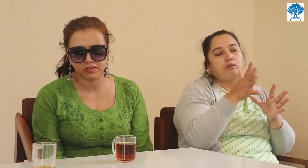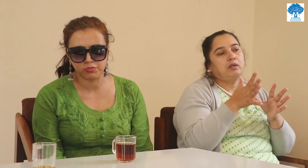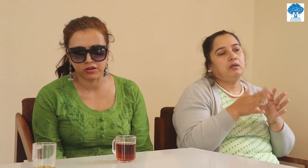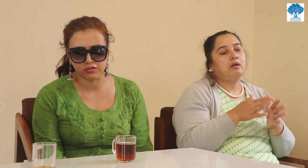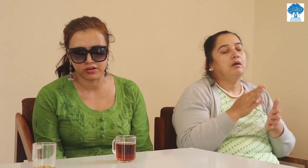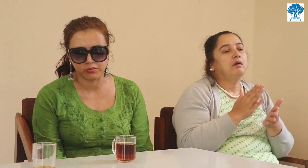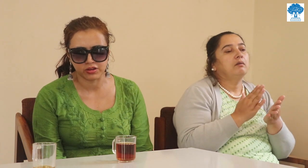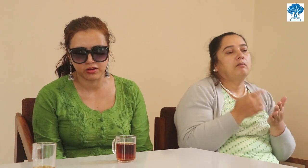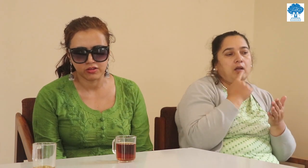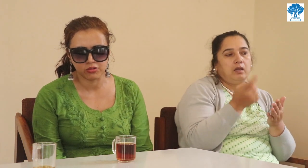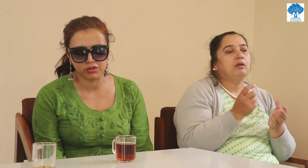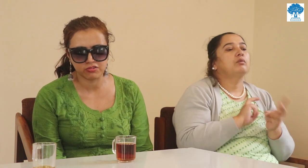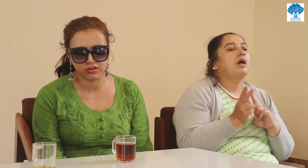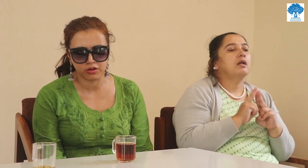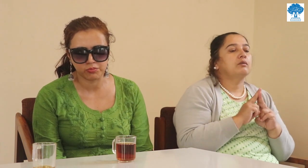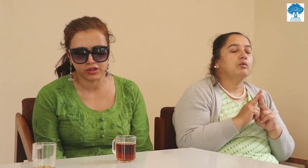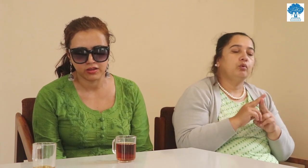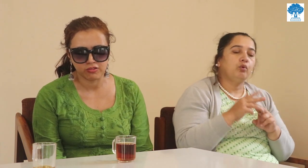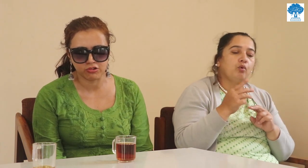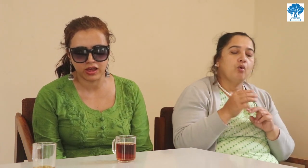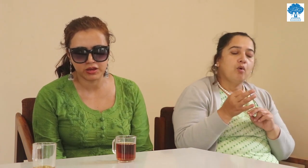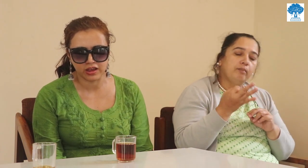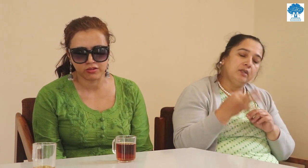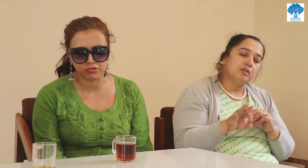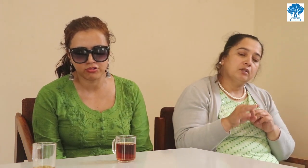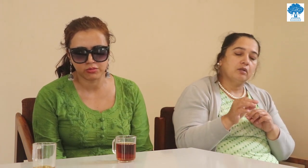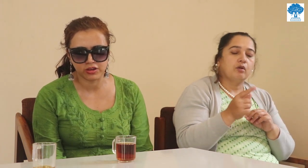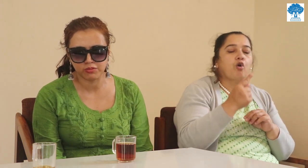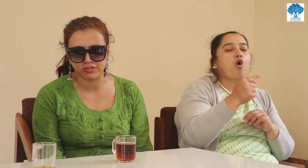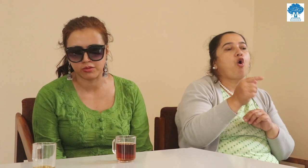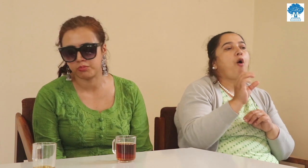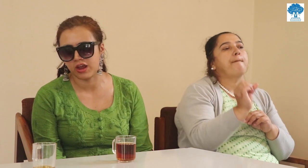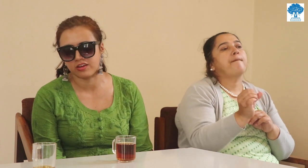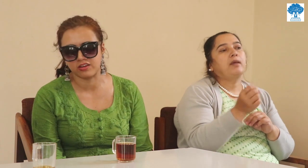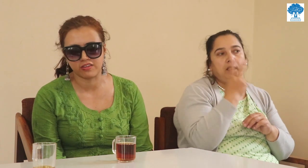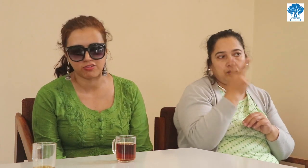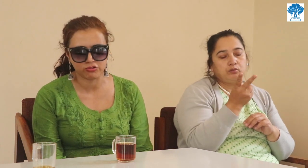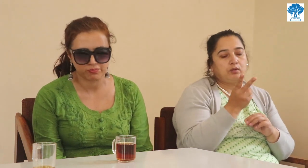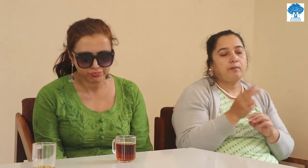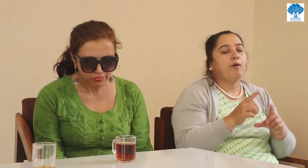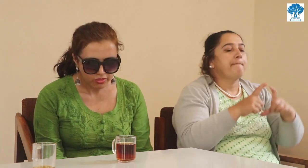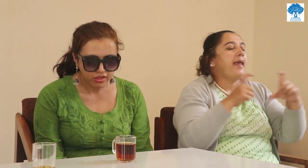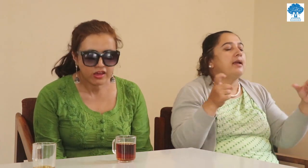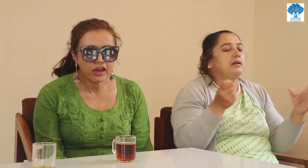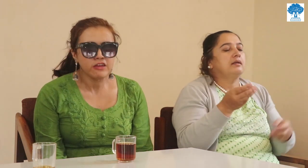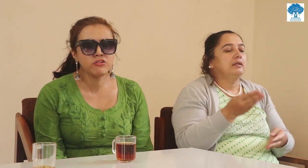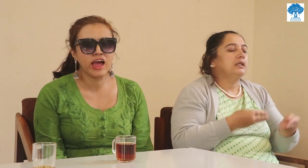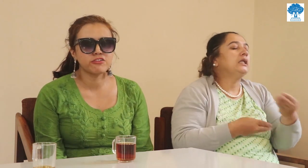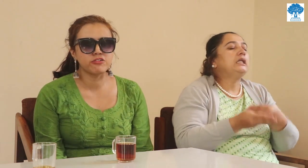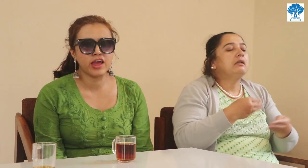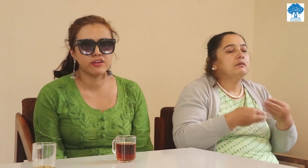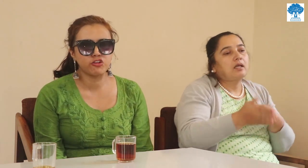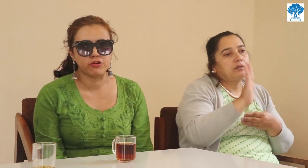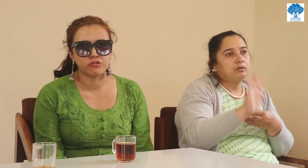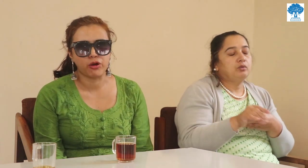मैले कसरी प्रयोग गर्ने भनेर त्यो मेन्सुरल कप मैले झोलामा राखेको छु र महिने पछि म प्याड किन्न जान्छु. यो